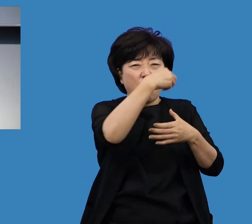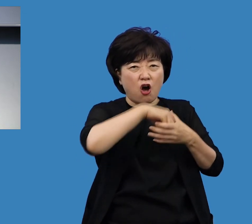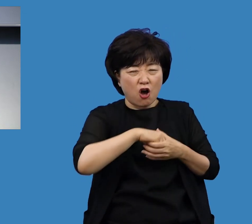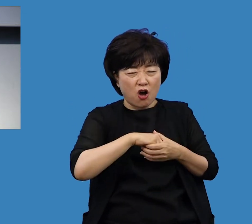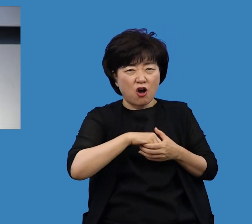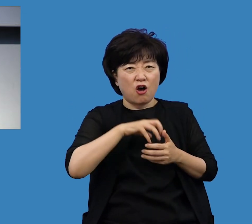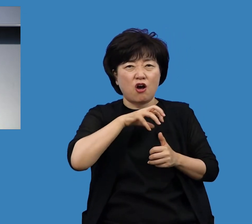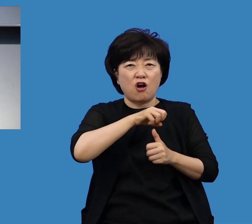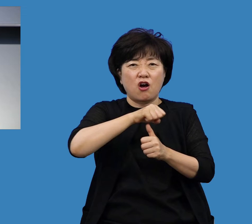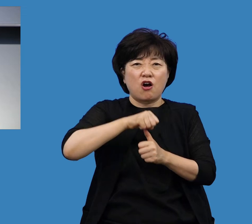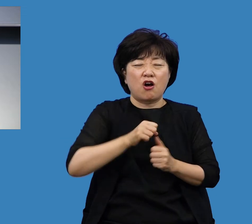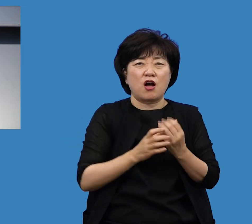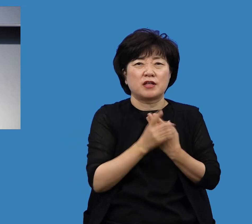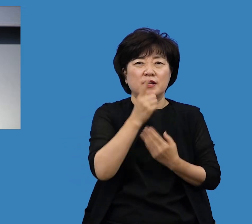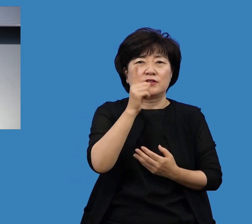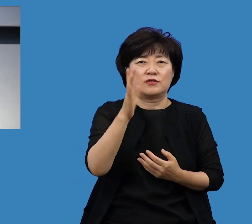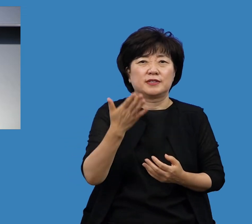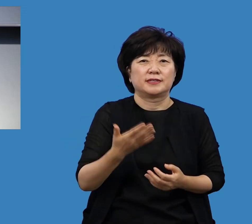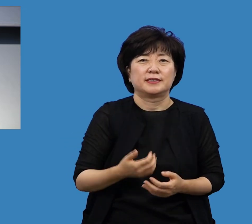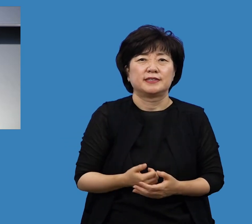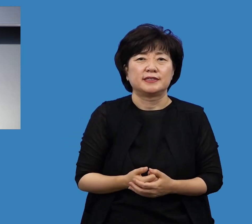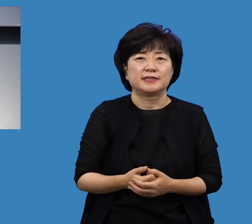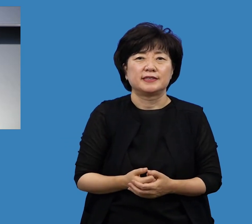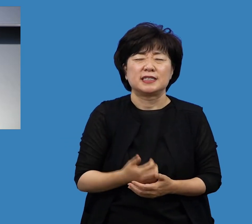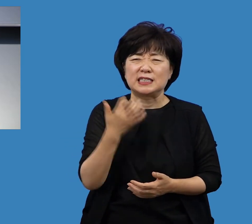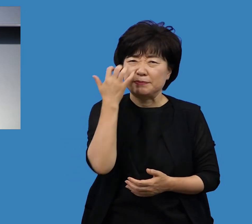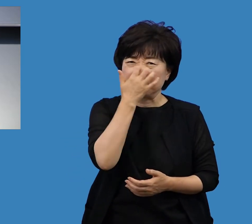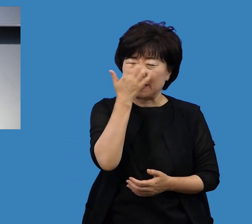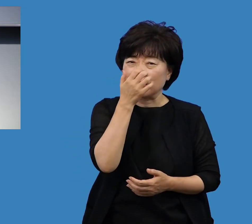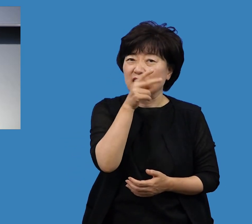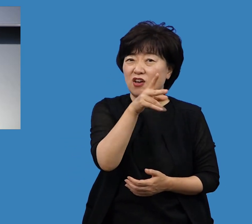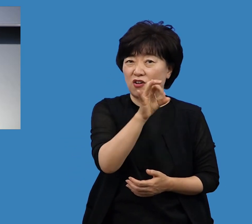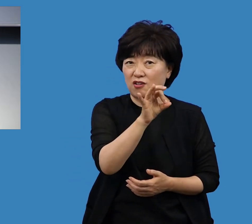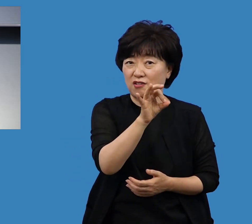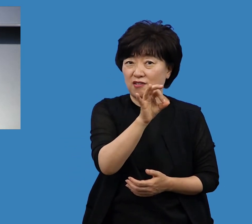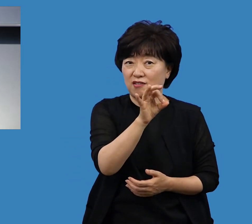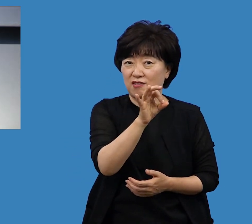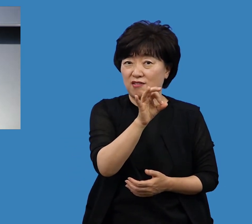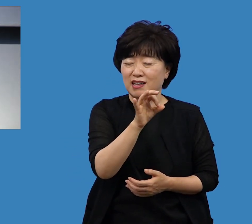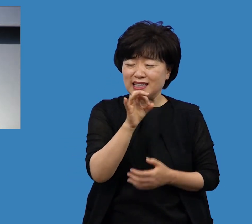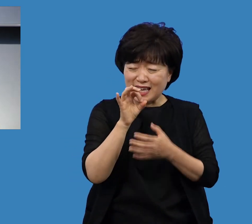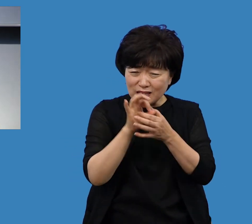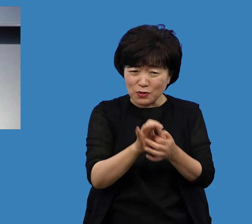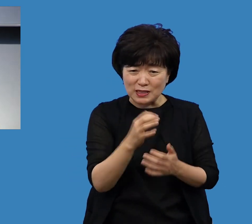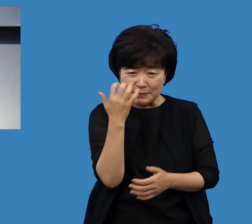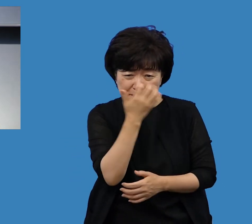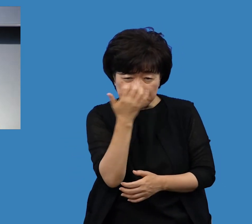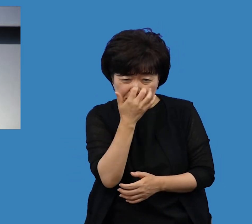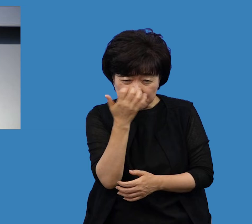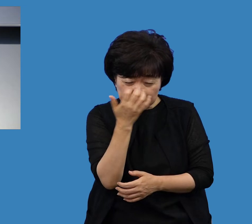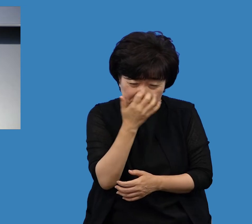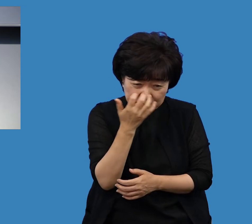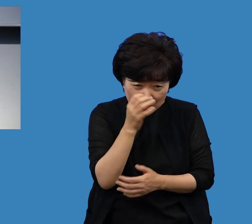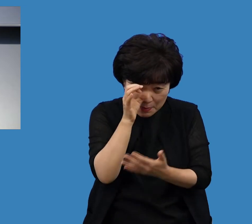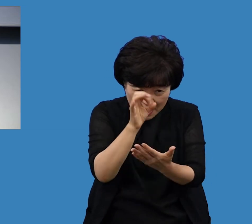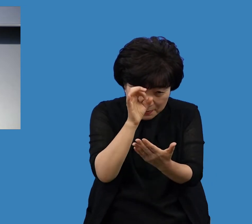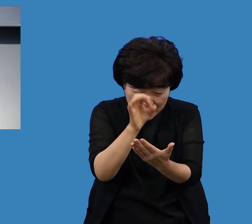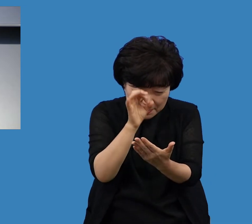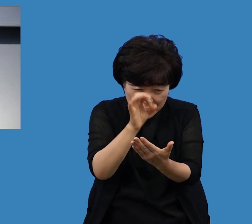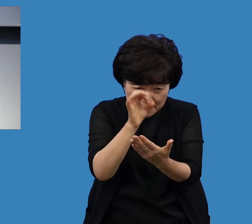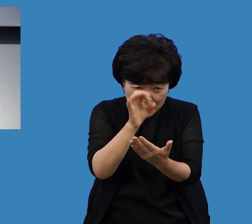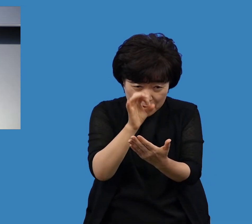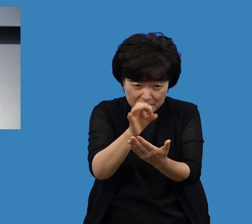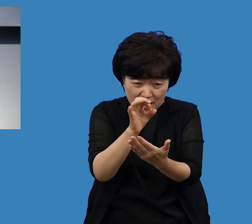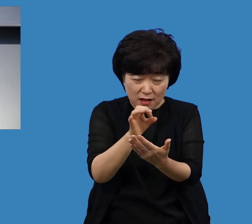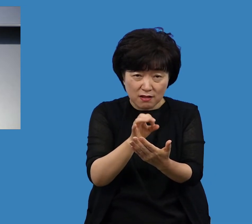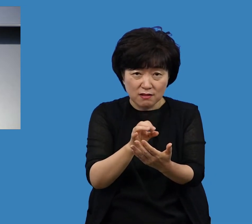영과 하나가 돼버리는 거예요. 음란의 영은 어떻게 들어옵니까? 계속 음란물들을 볼 때 들어오는 거야. 안 보는데